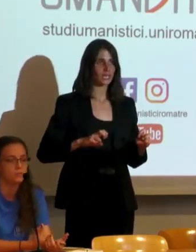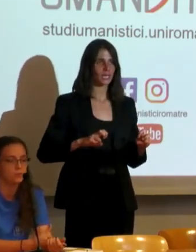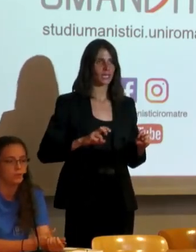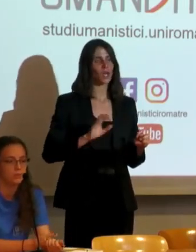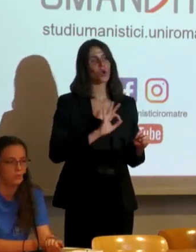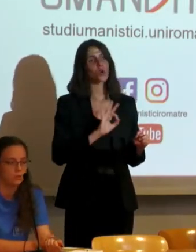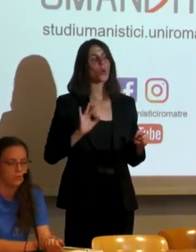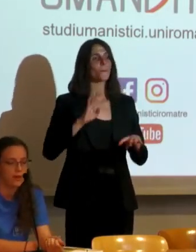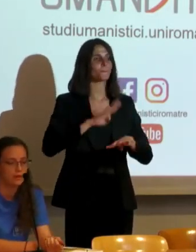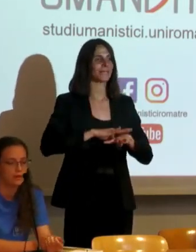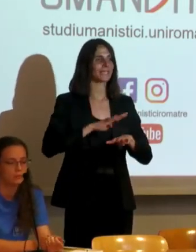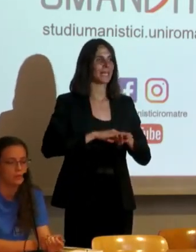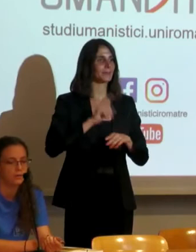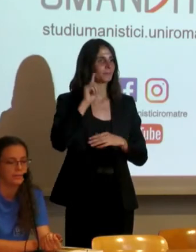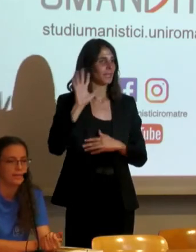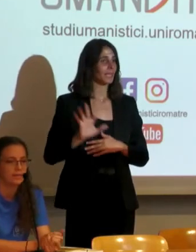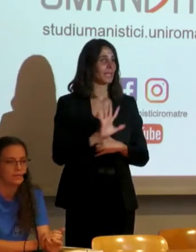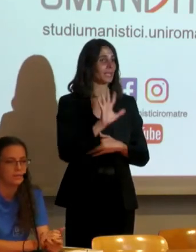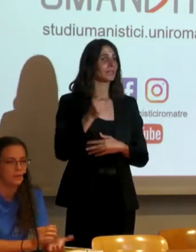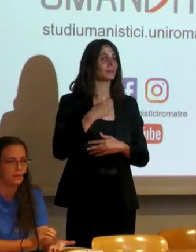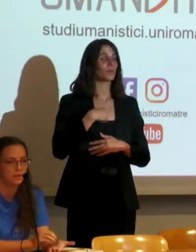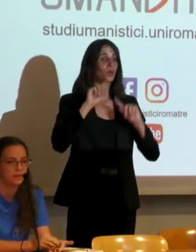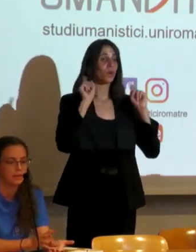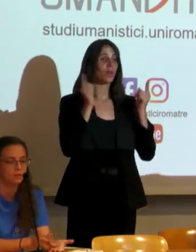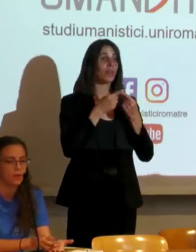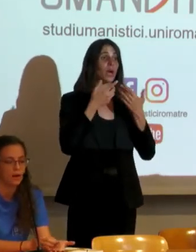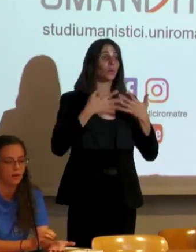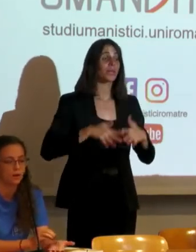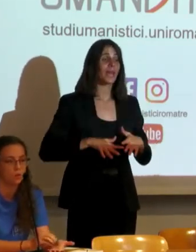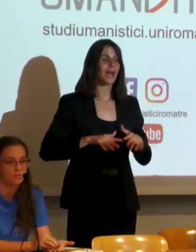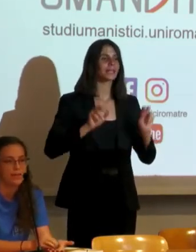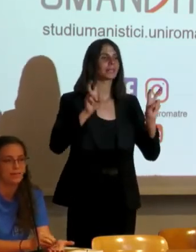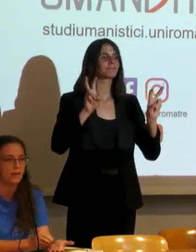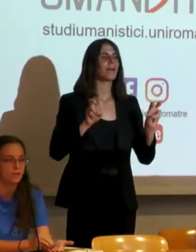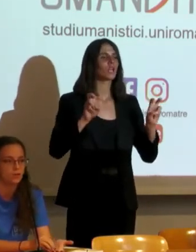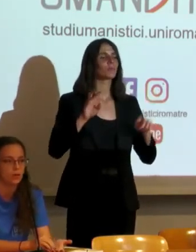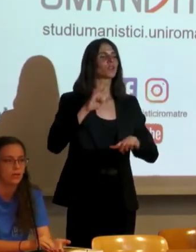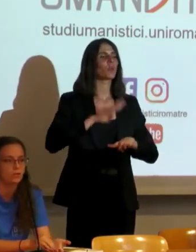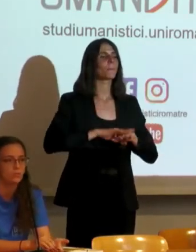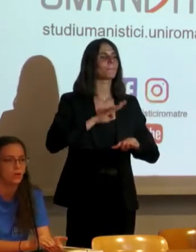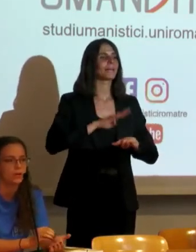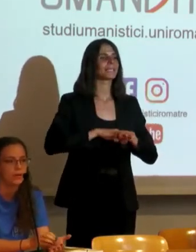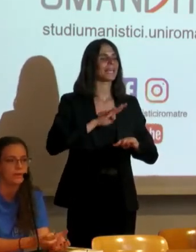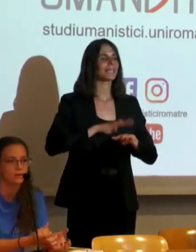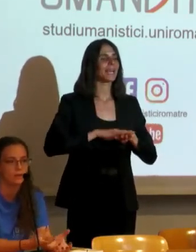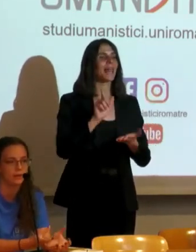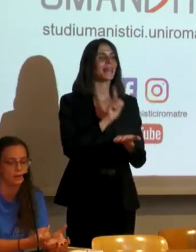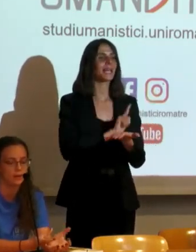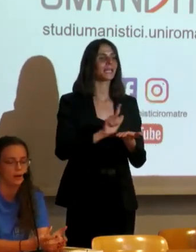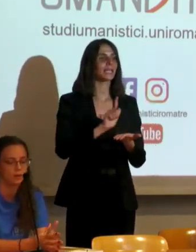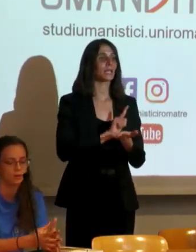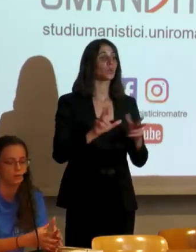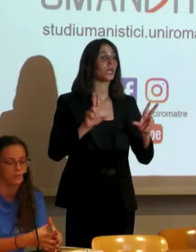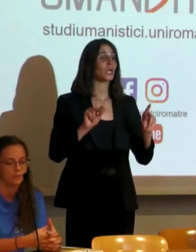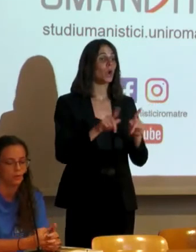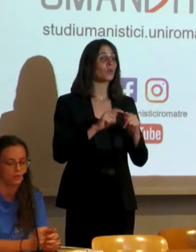esempio mi son laureata in una materia che si chiama letteratura, nuovi media e giornalismo, che chiaramente parte